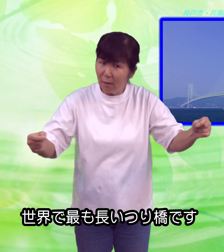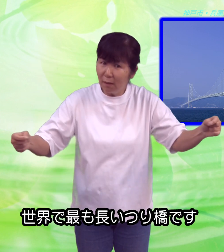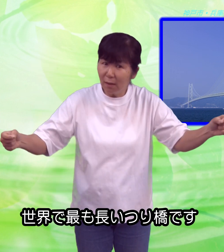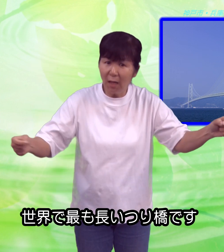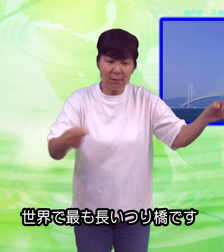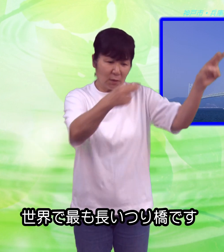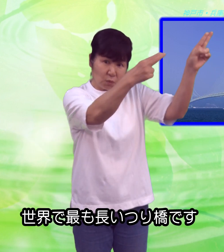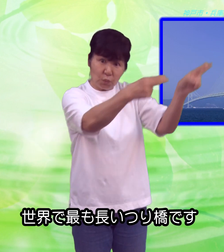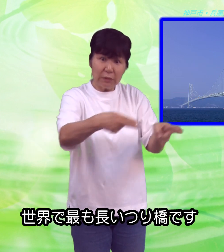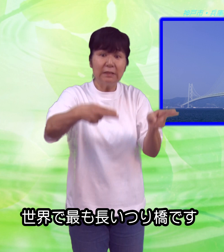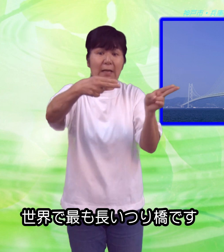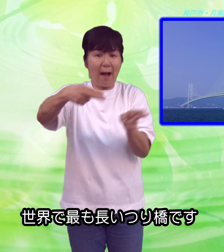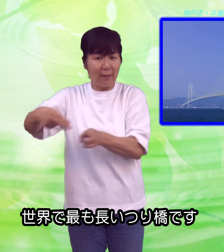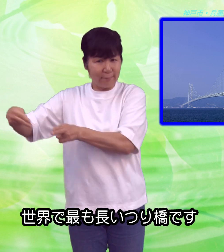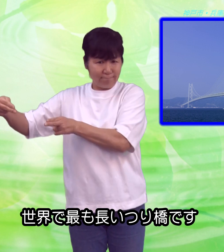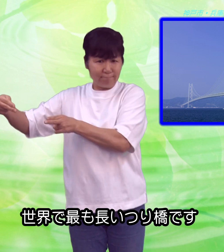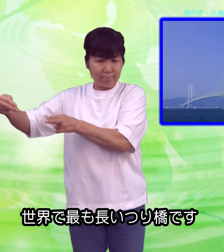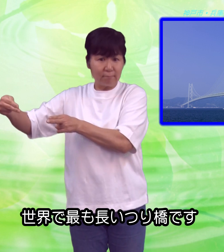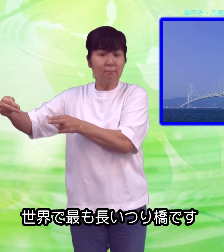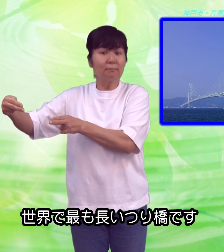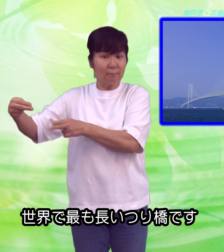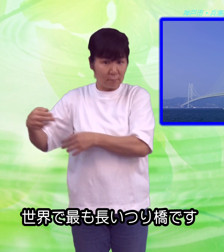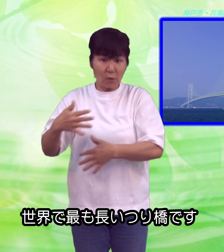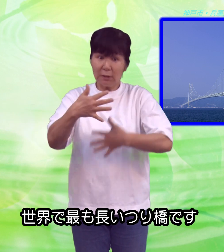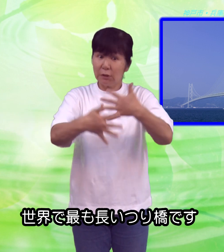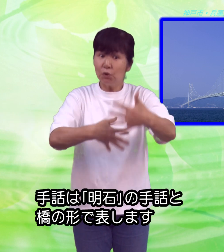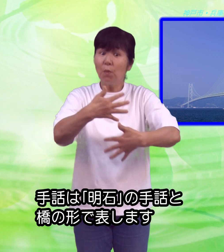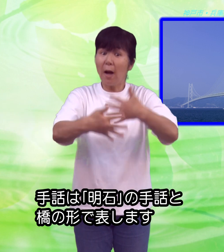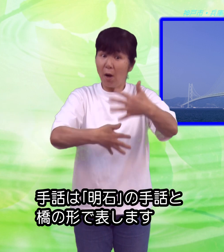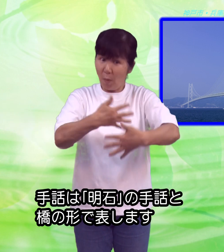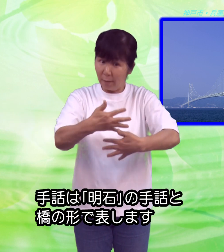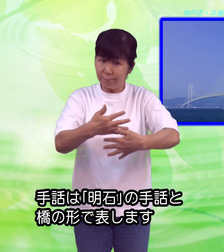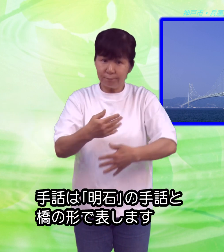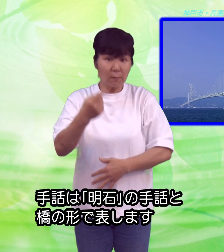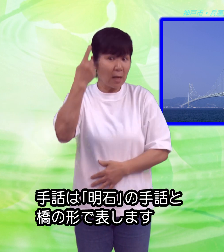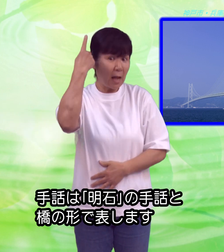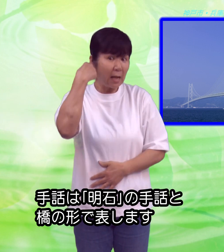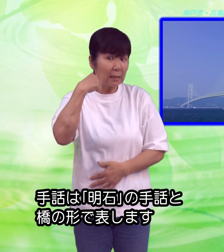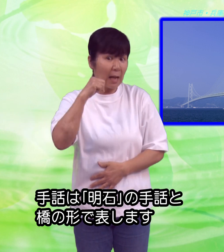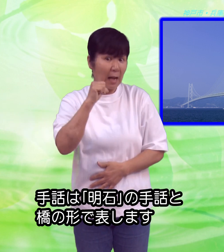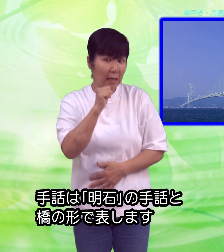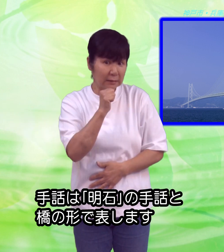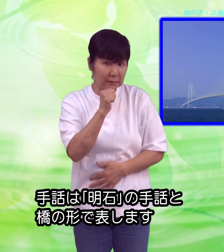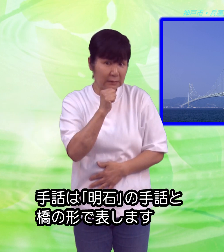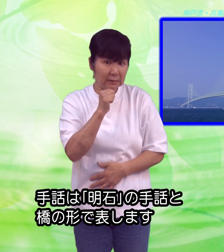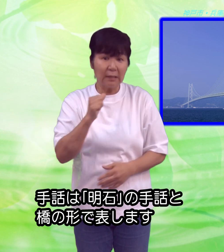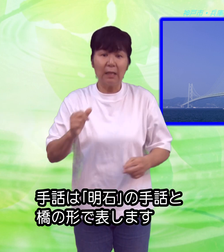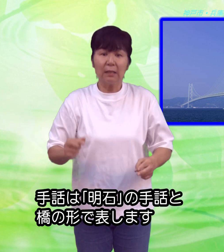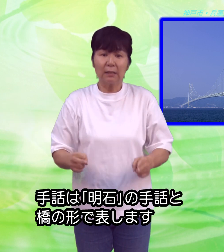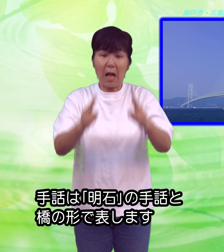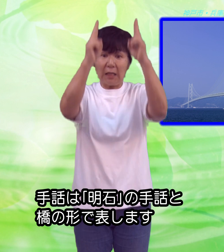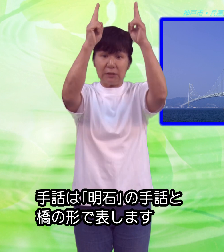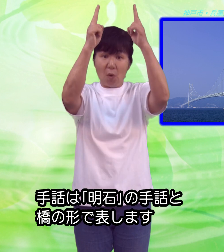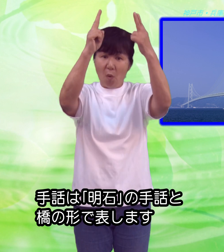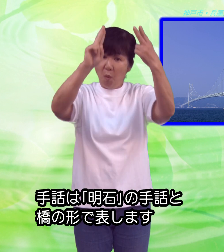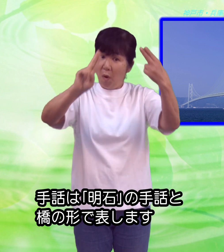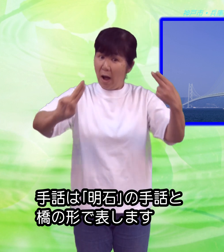世界で最も長い吊り橋です手話は明石の手話と橋の